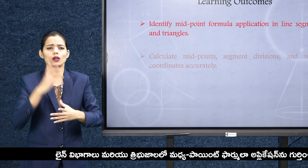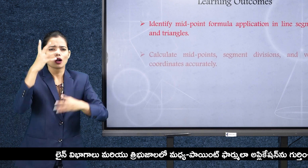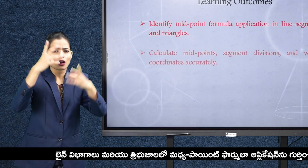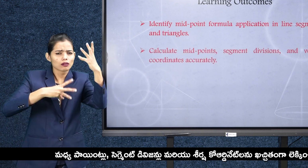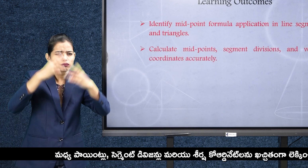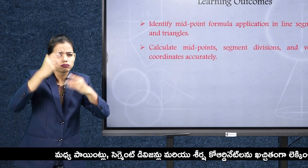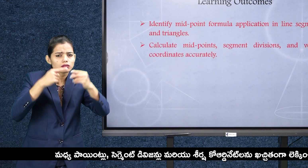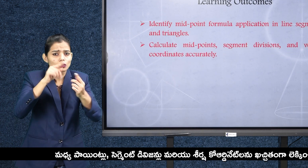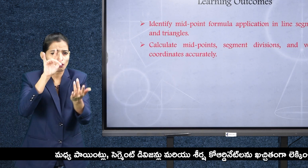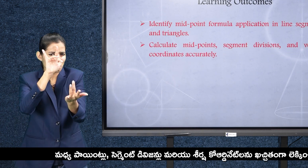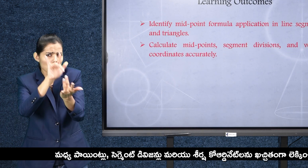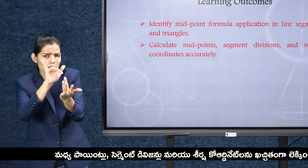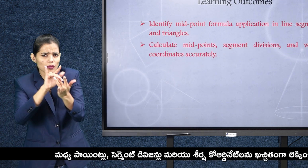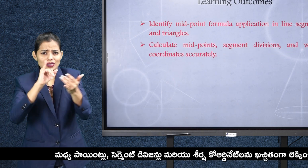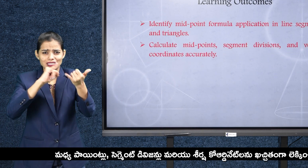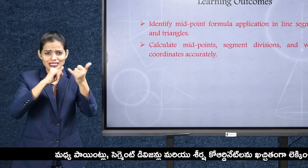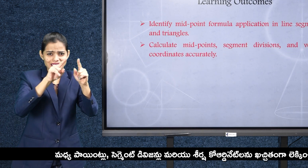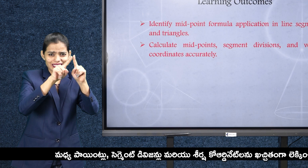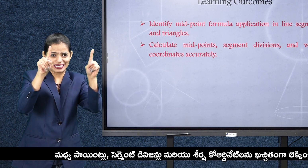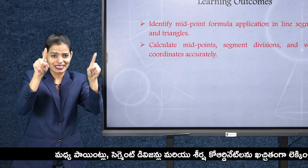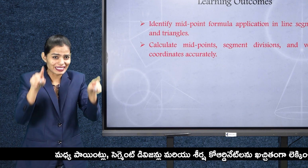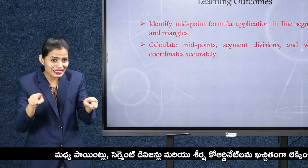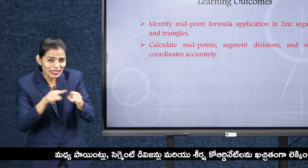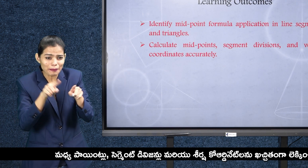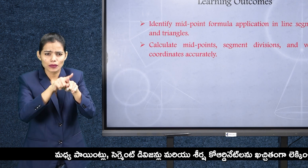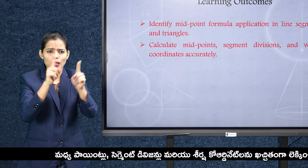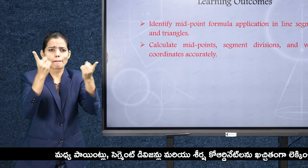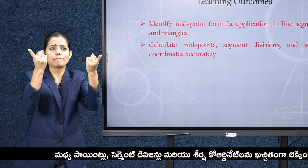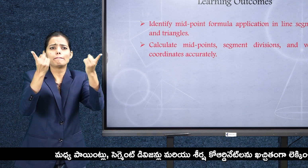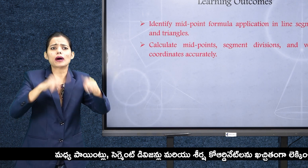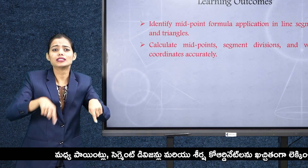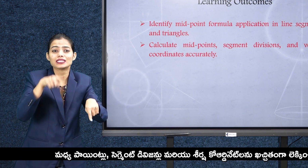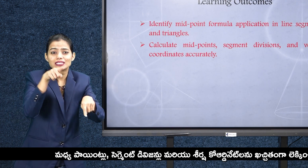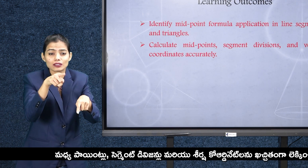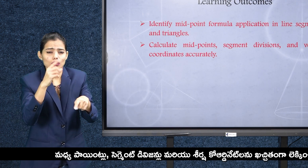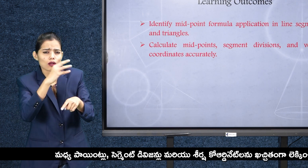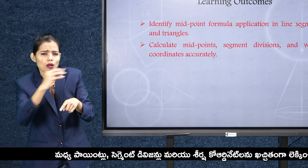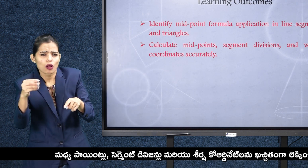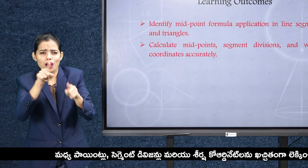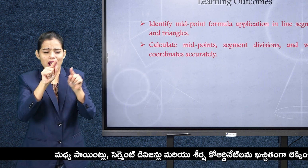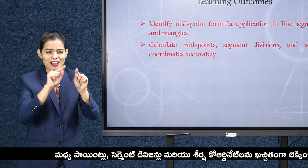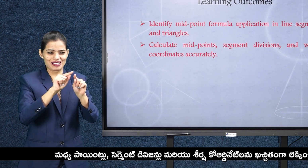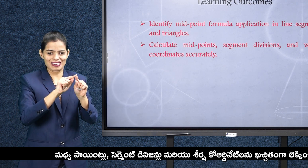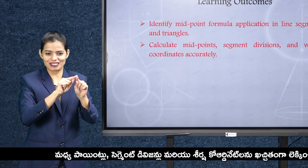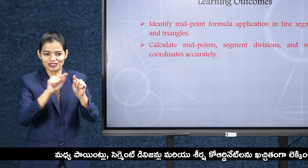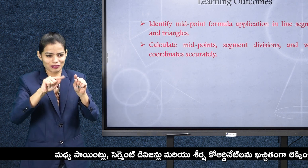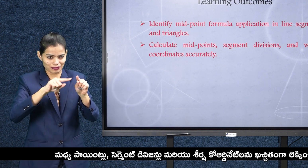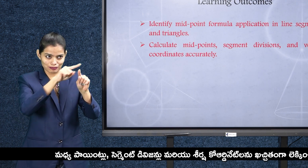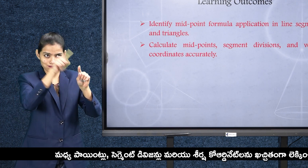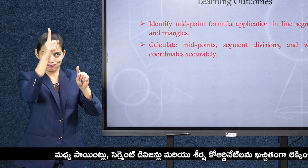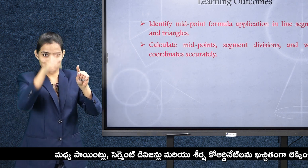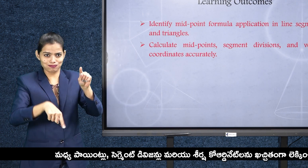మధ్య పాయింట్లు, సెగ్మెంట్ డివిజన్లు మరియు శీర్ష కోఆర్డినేట్లను ఖచ్చితంగా లెక్కించండి.